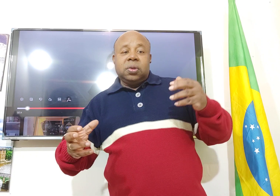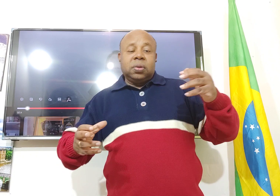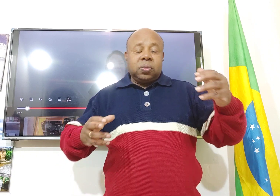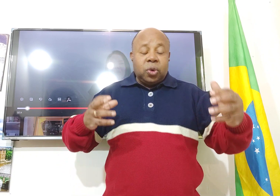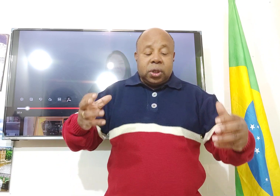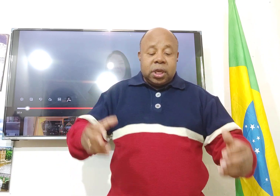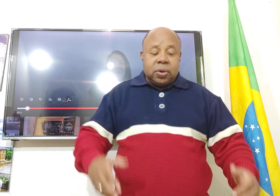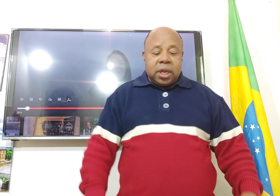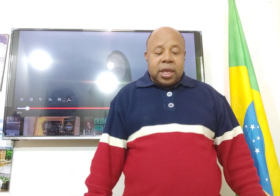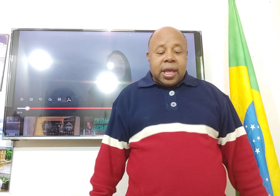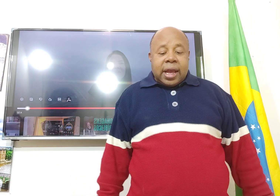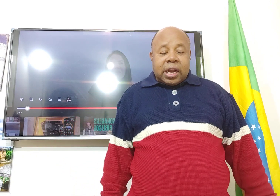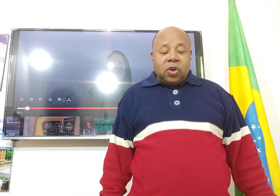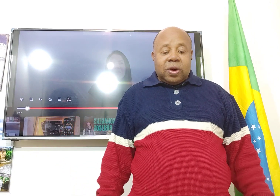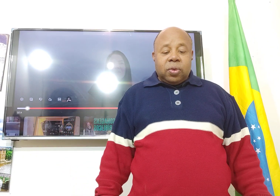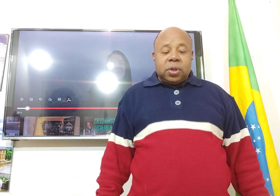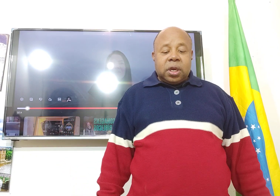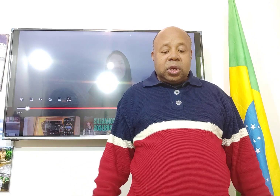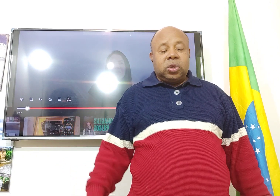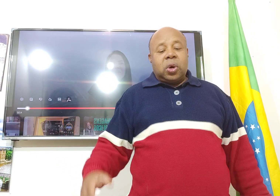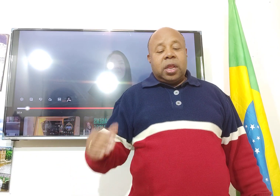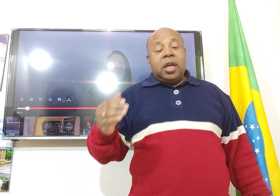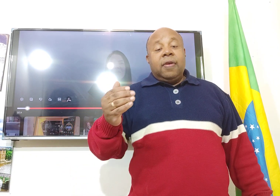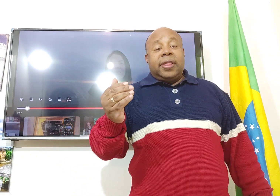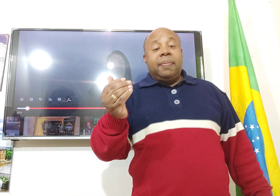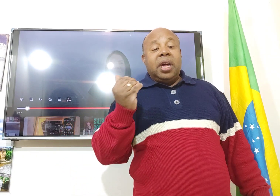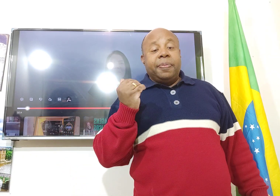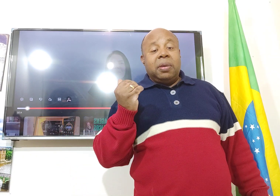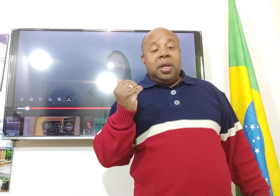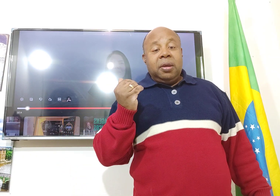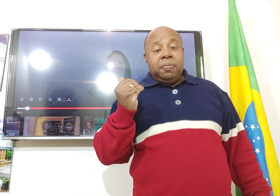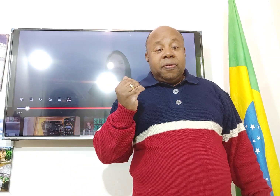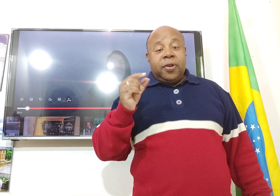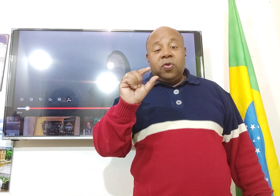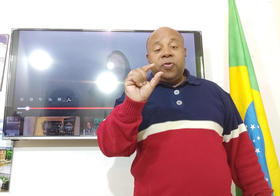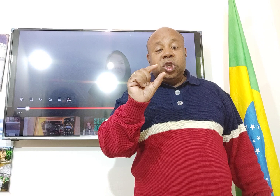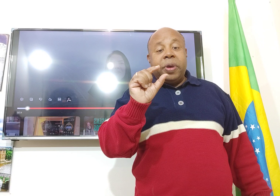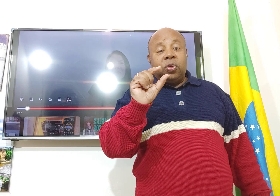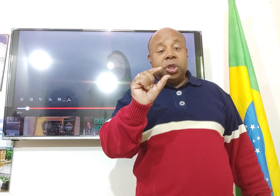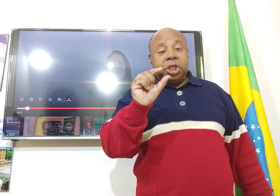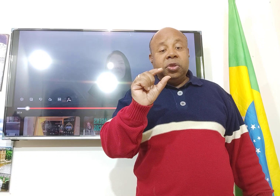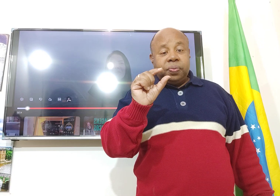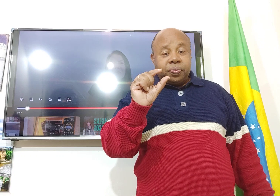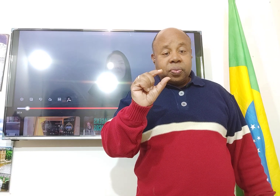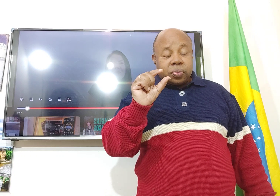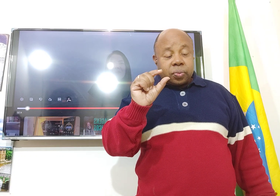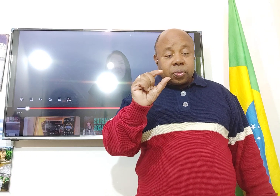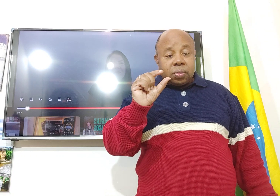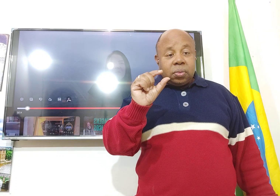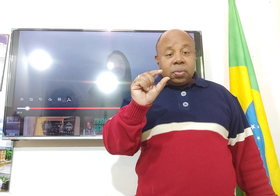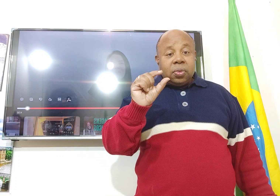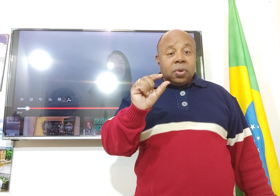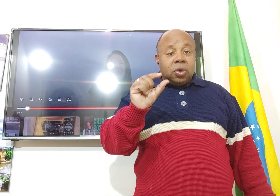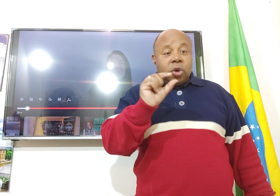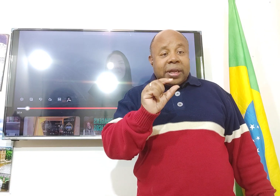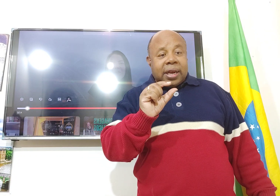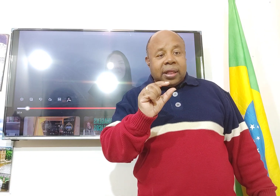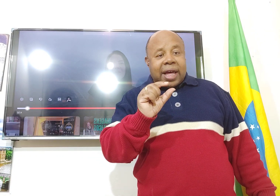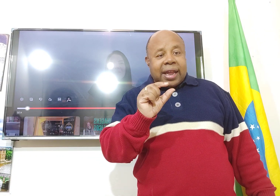vamos montando ali, cada um vai montando a história. Você manda para mim, fica um vídeo bem curtinho, eu dou uma